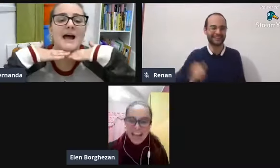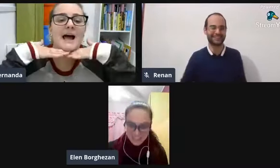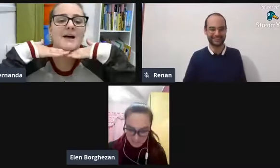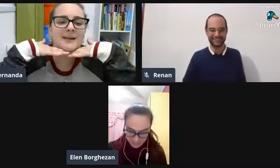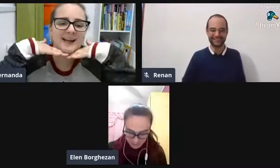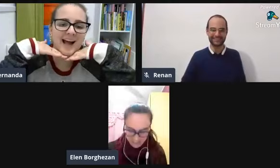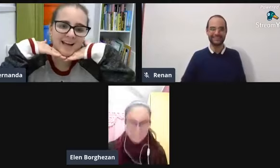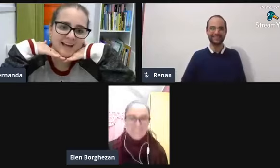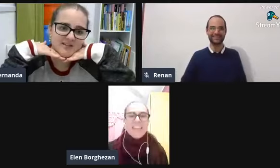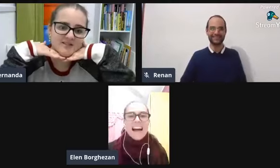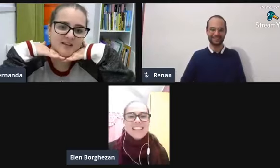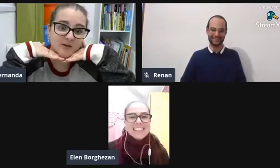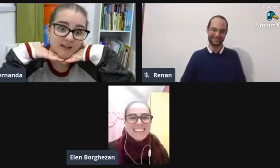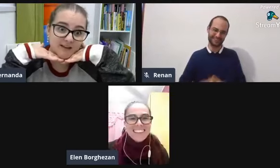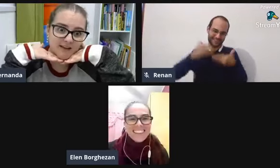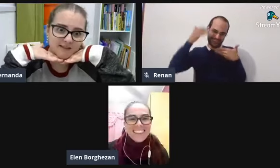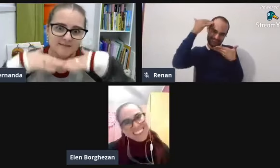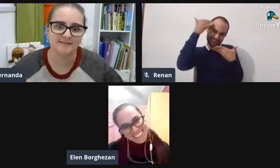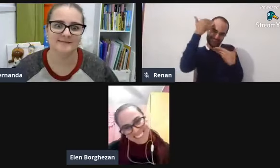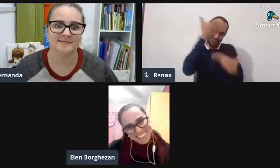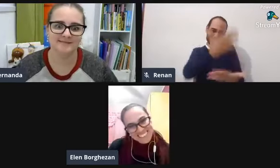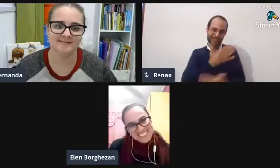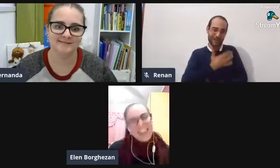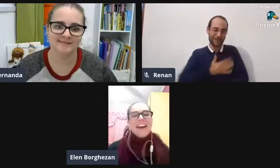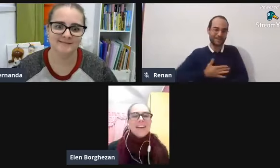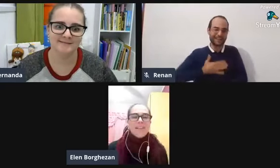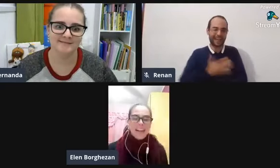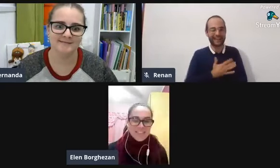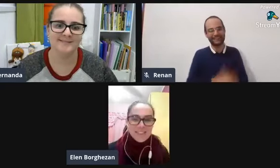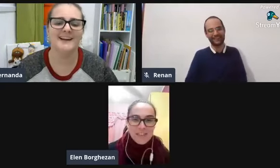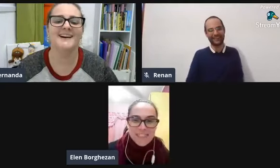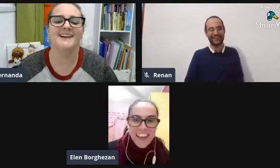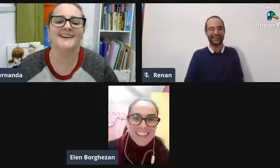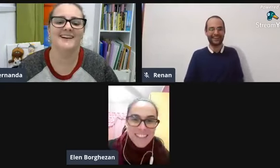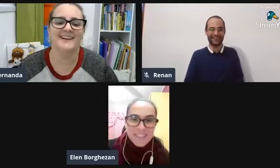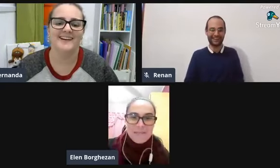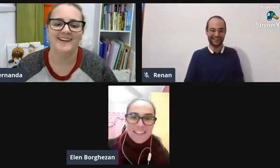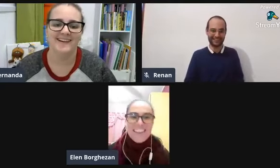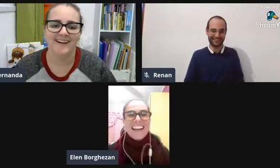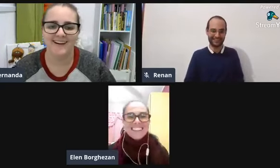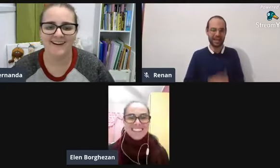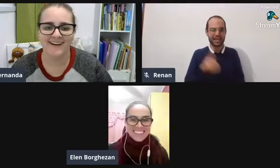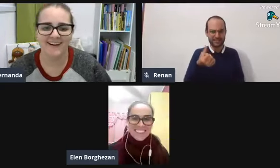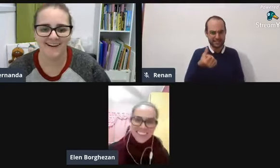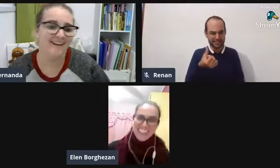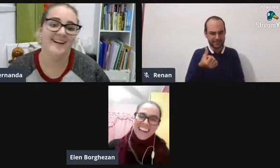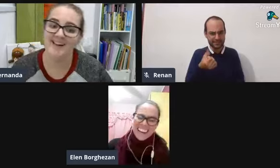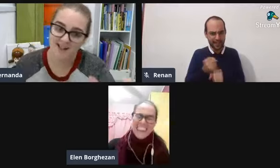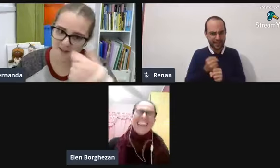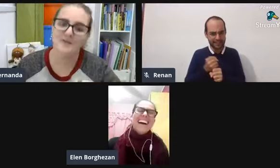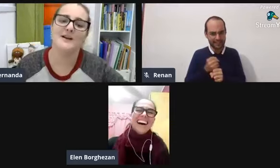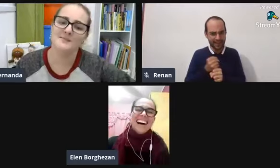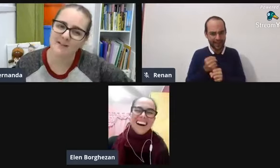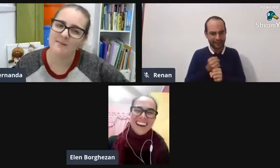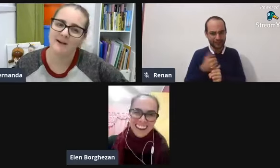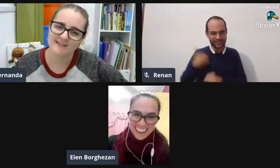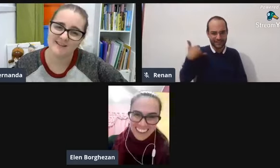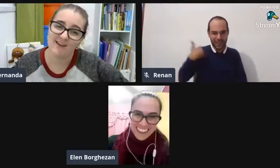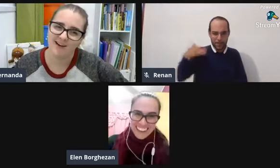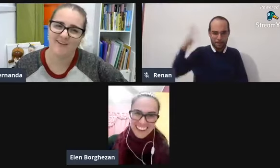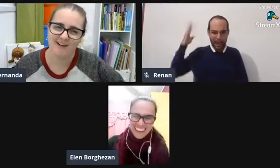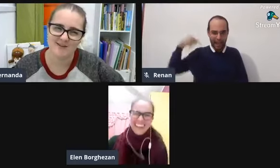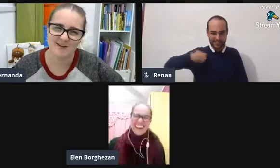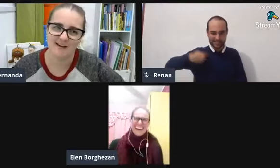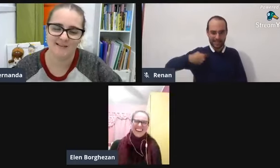Muito obrigada por ter... De senhorita. Eu acho que eu sou uns 6 anos mais velha do que tu.